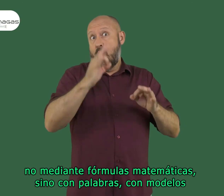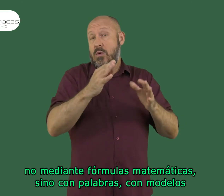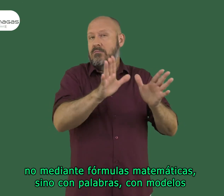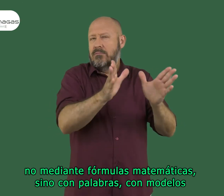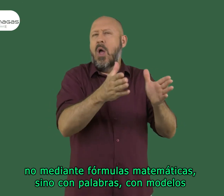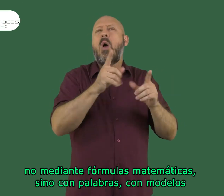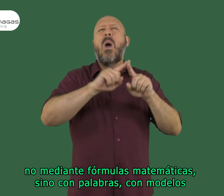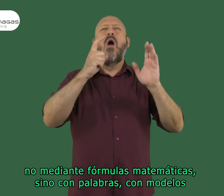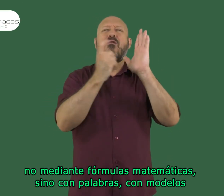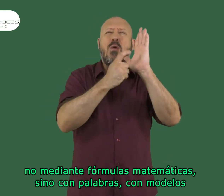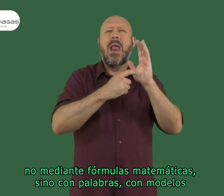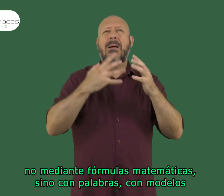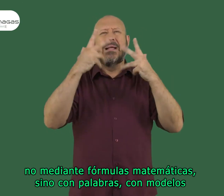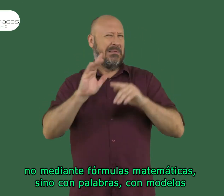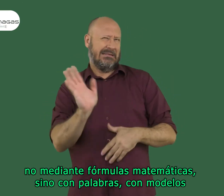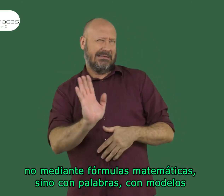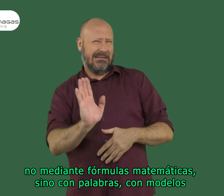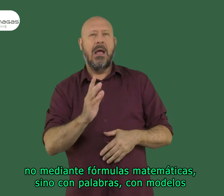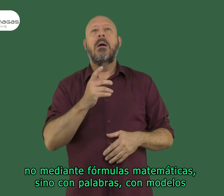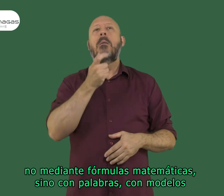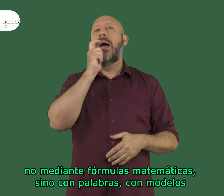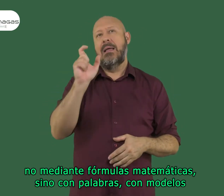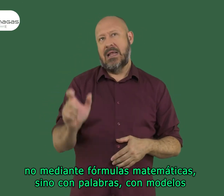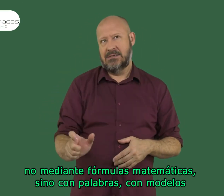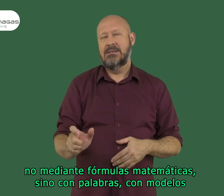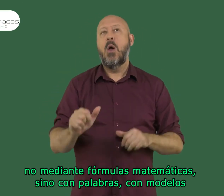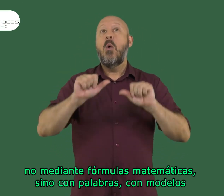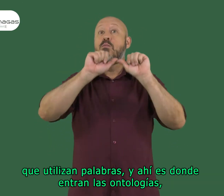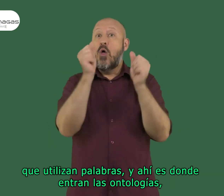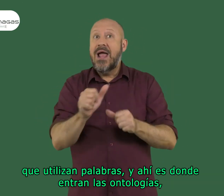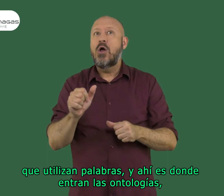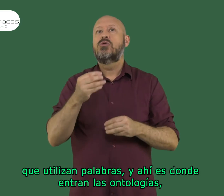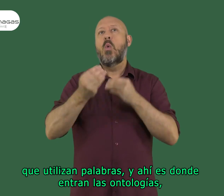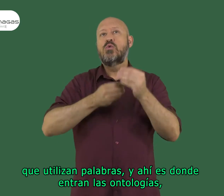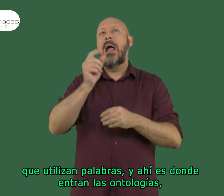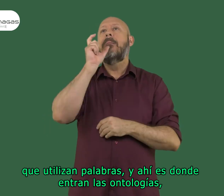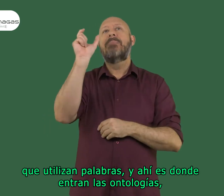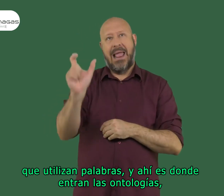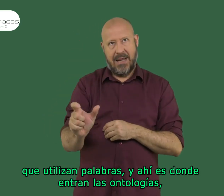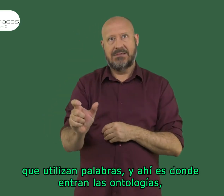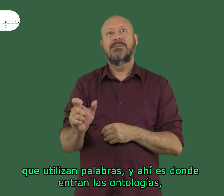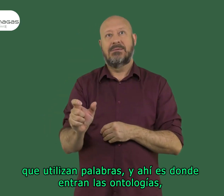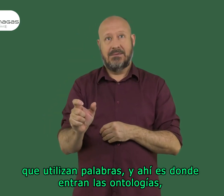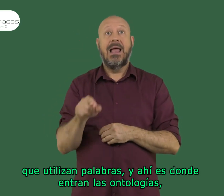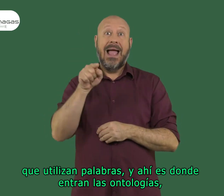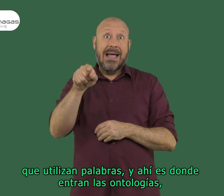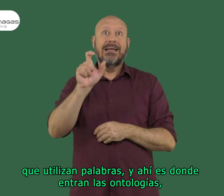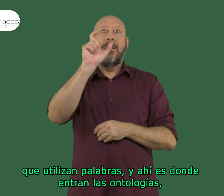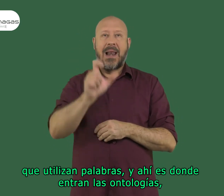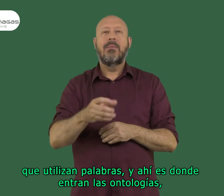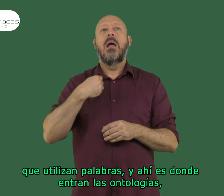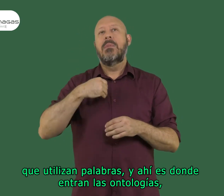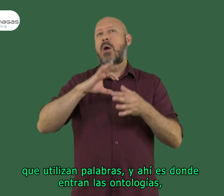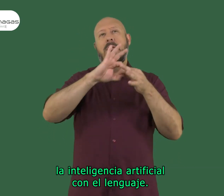dominio, no mediante fórmulas matemáticas, sino con palabras, con modelos que utilizan palabras. Y ahí es donde entran